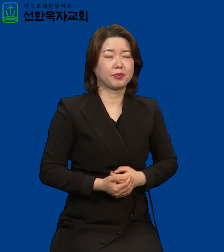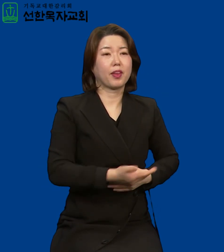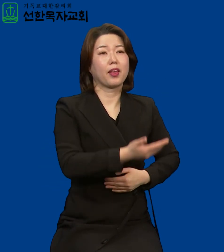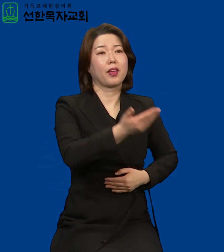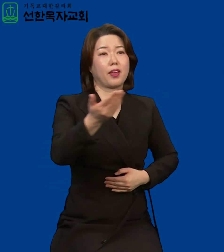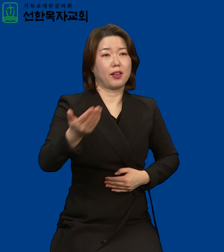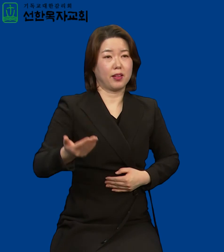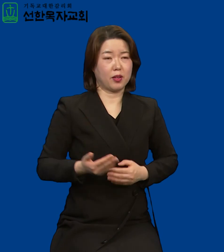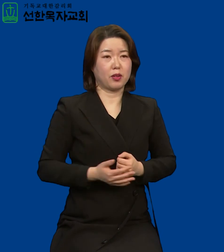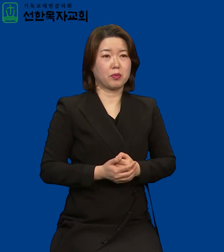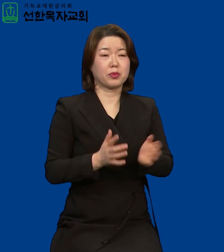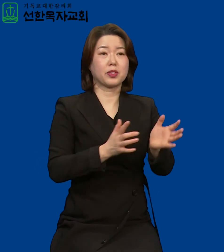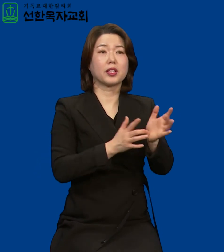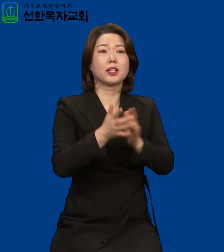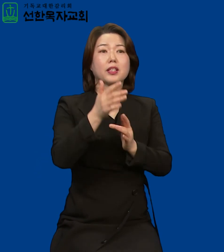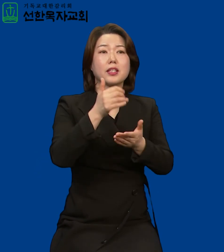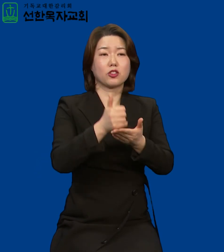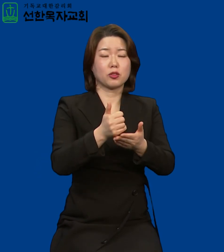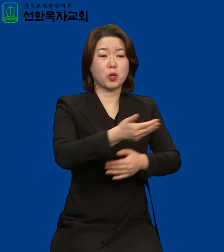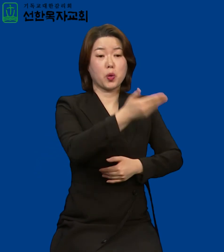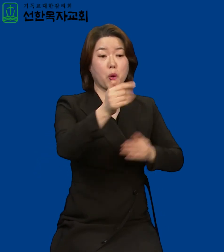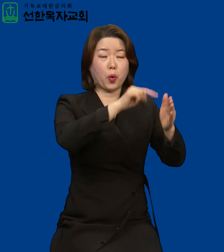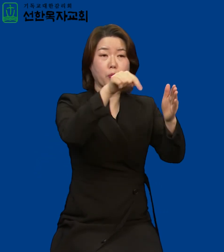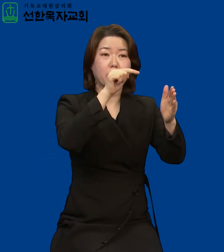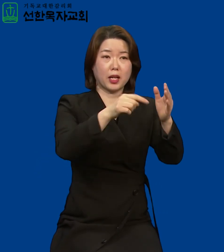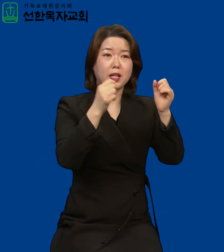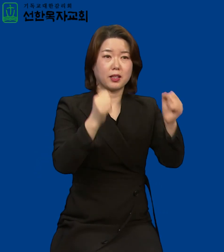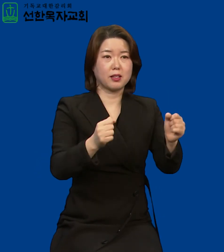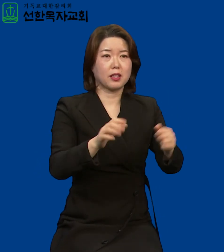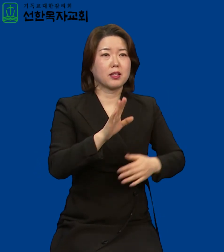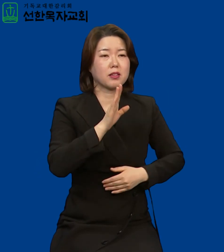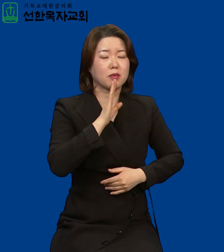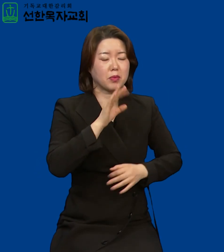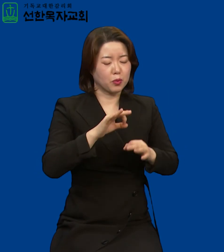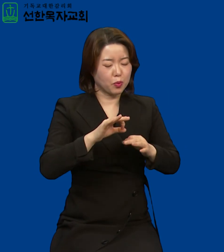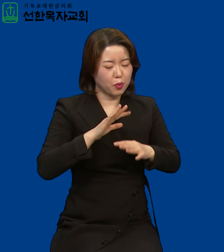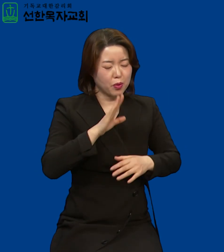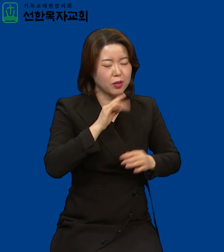여러분, 예수님이 여러분 안에 계실 것은 정말 놀라운 진리예요.